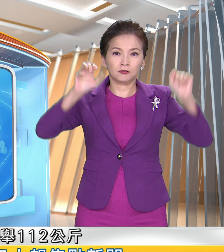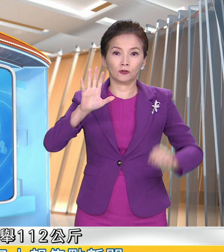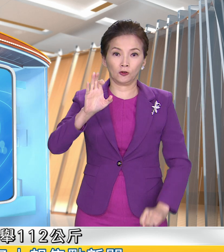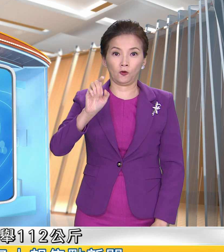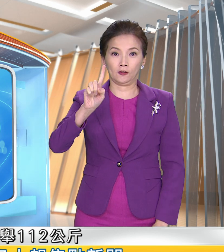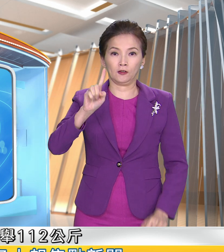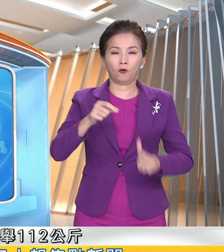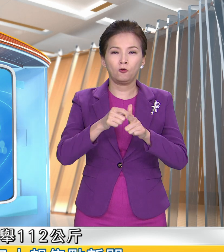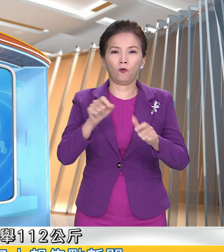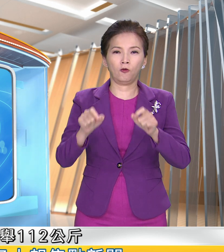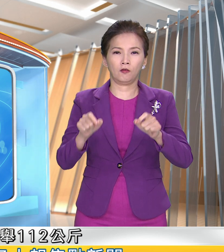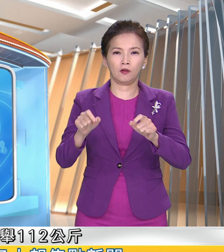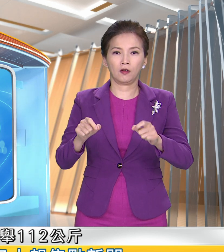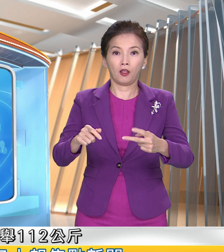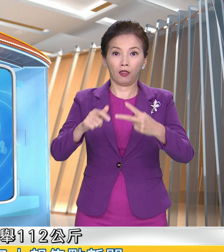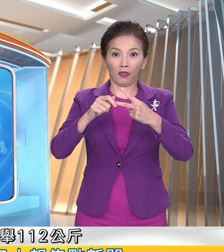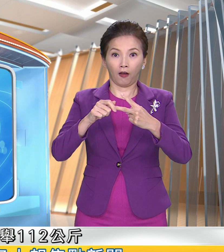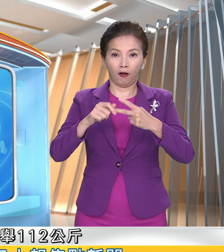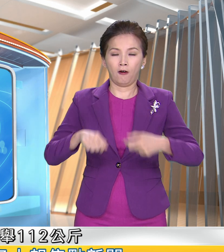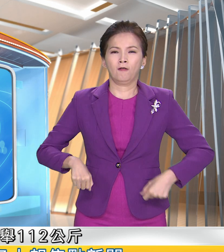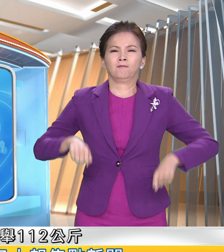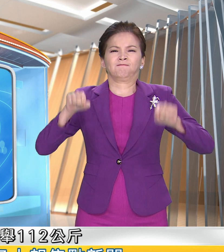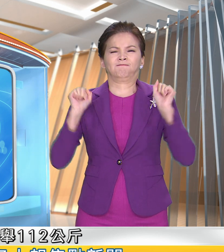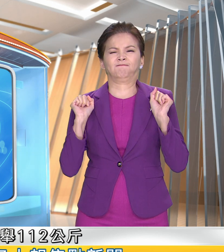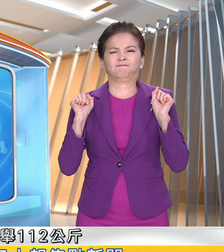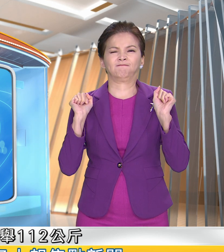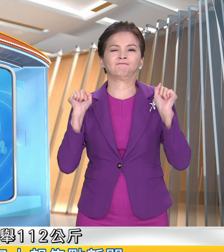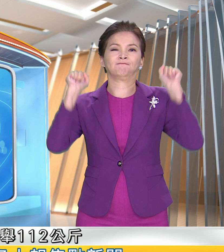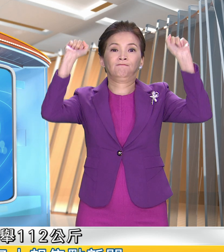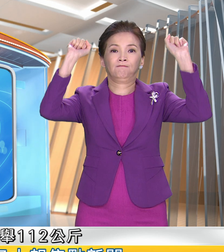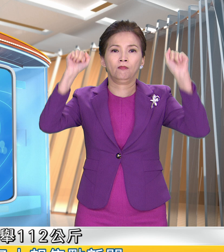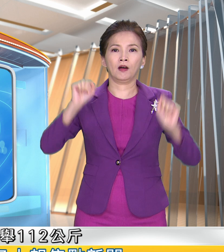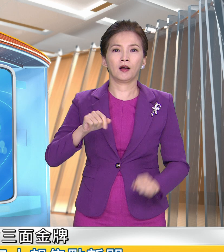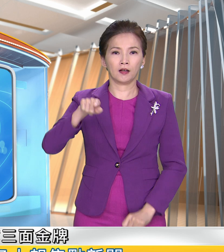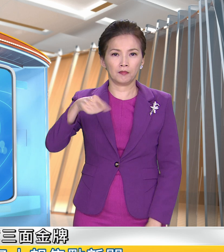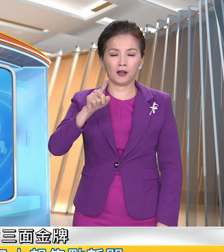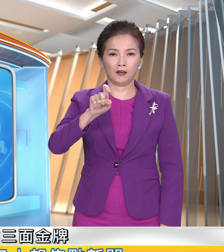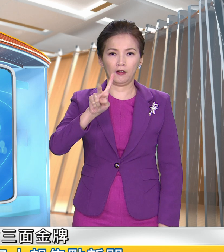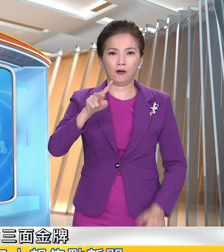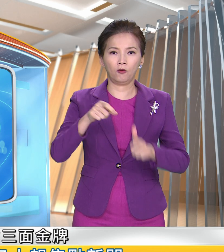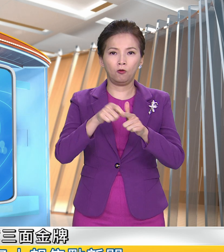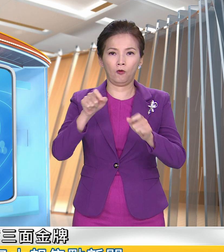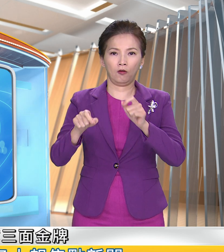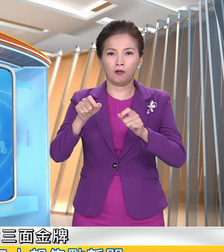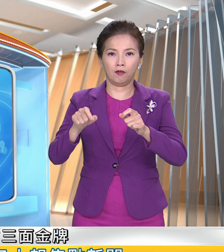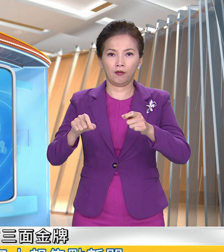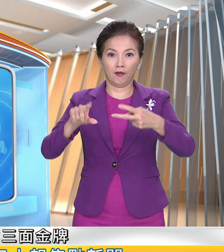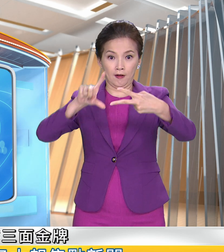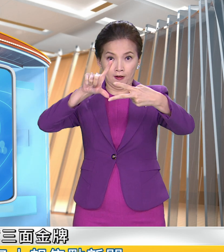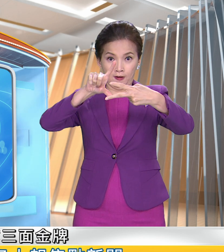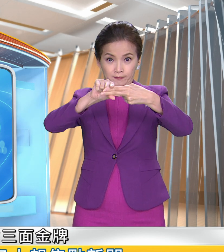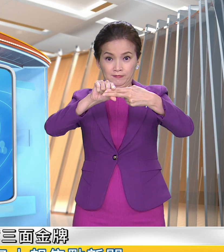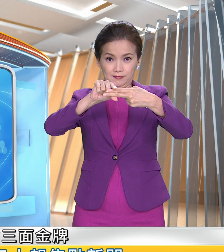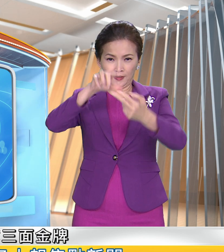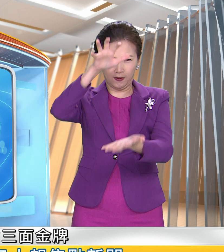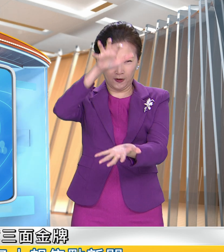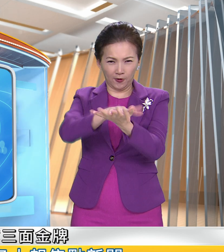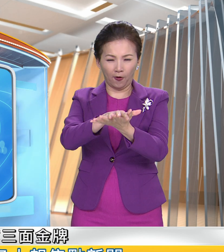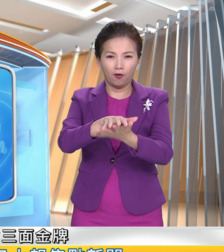91公斤。平举112公斤，总和203公斤，勇